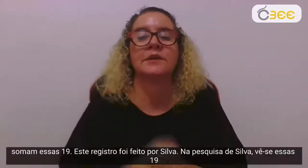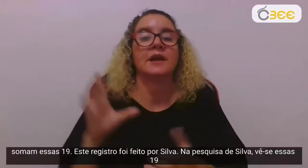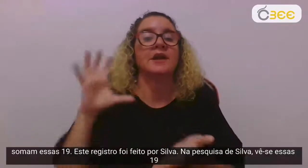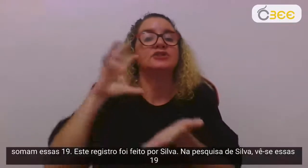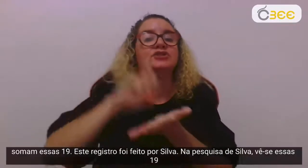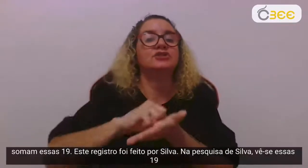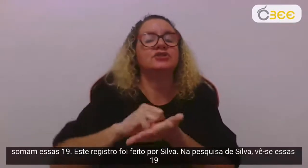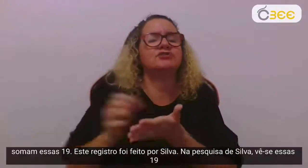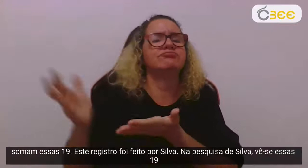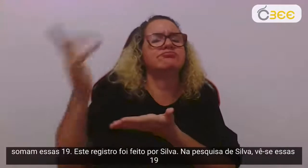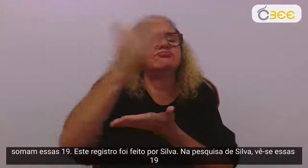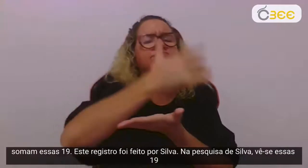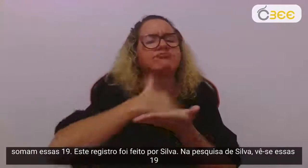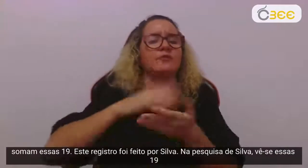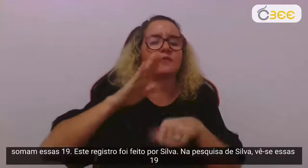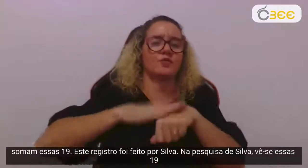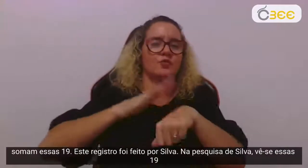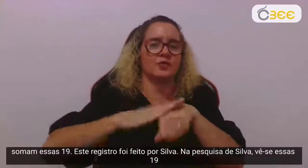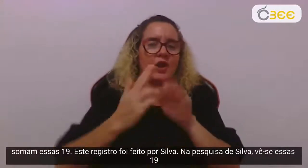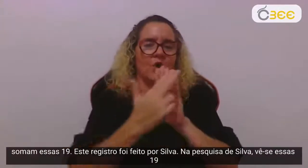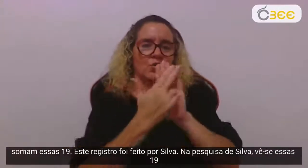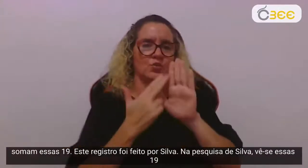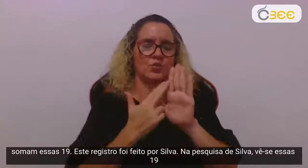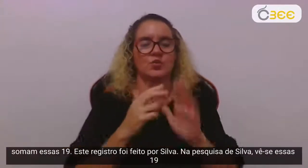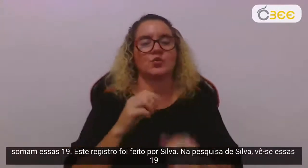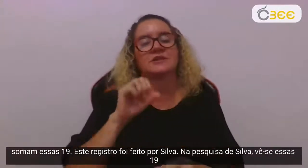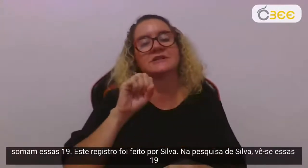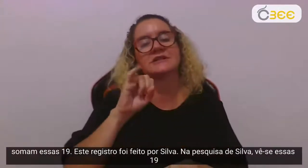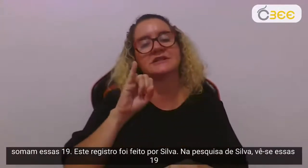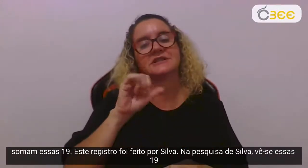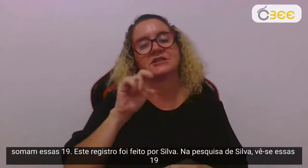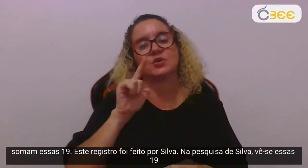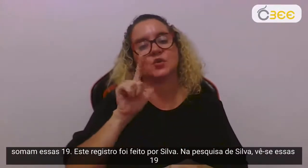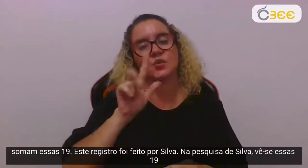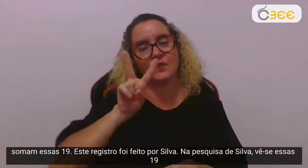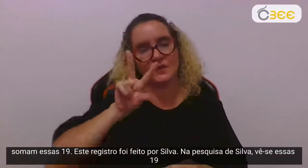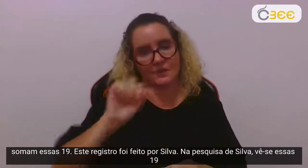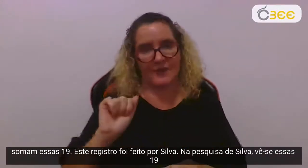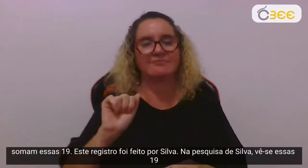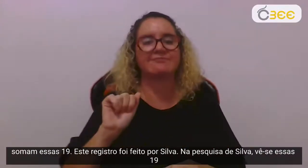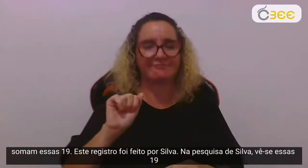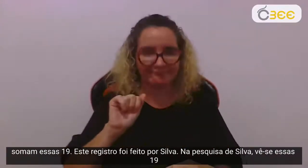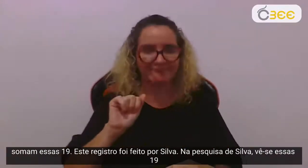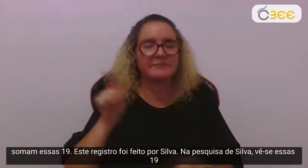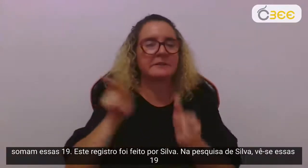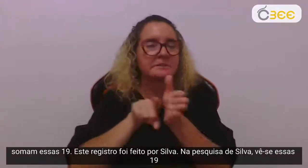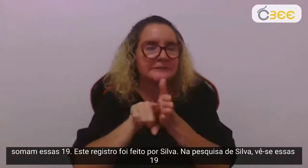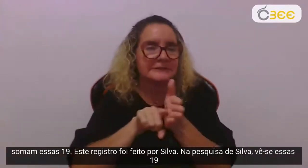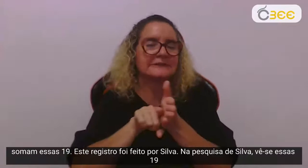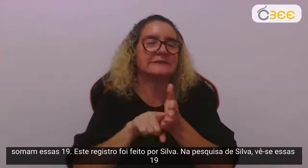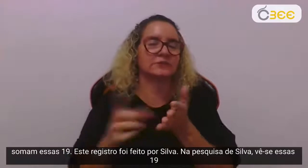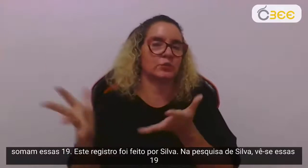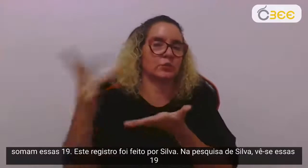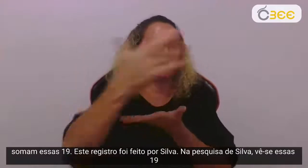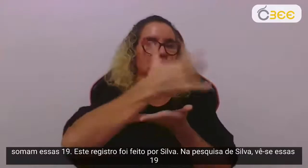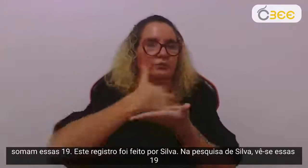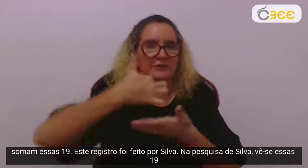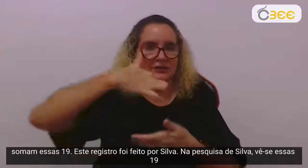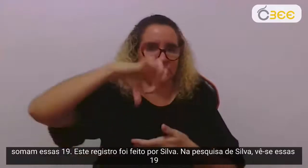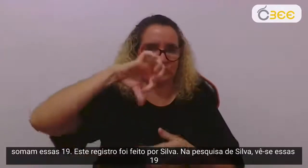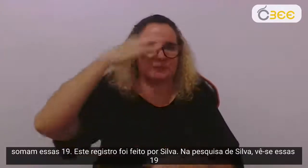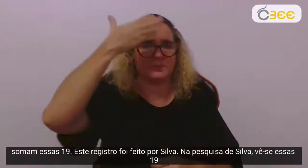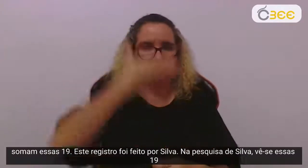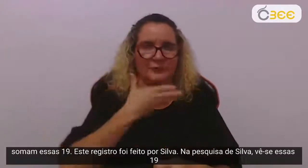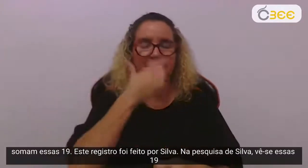que somam essas 19. Este registro foi feito por Silva. Na pesquisa de